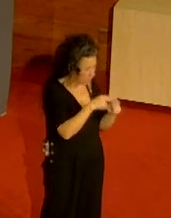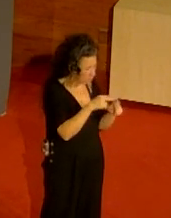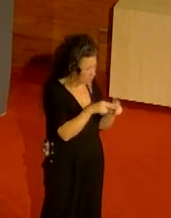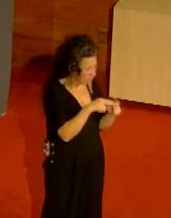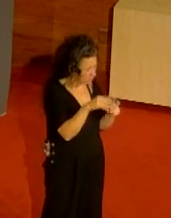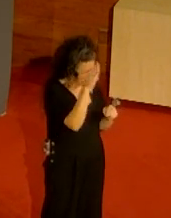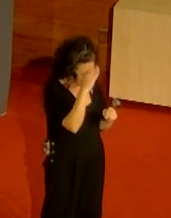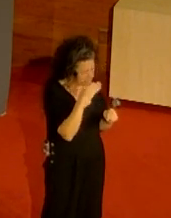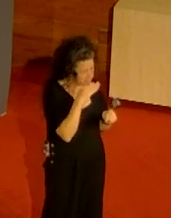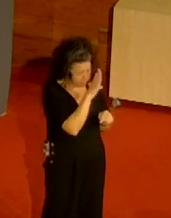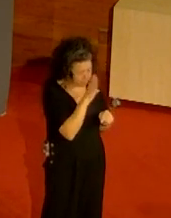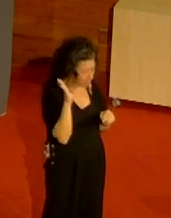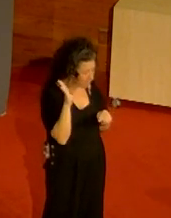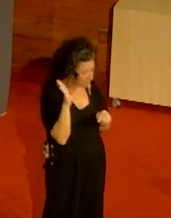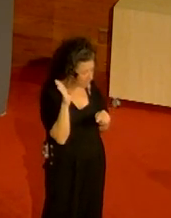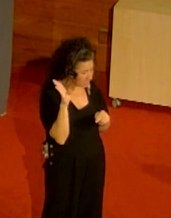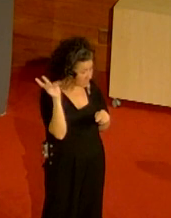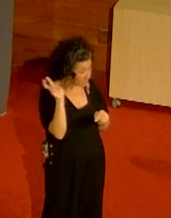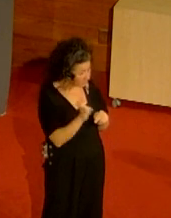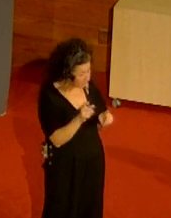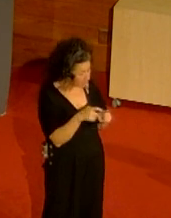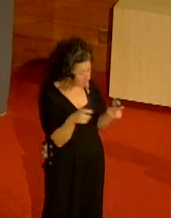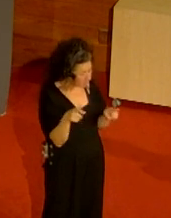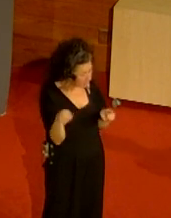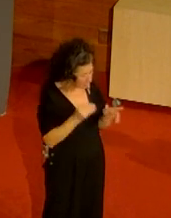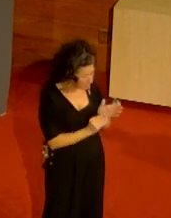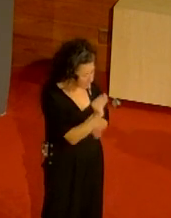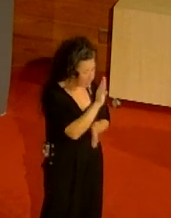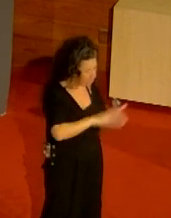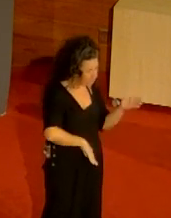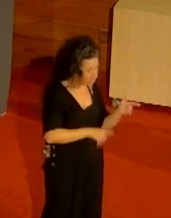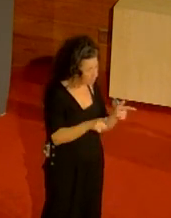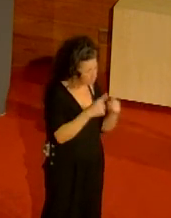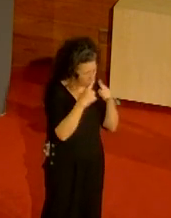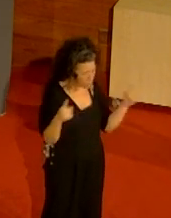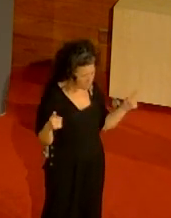pakistaní. Entonces, ella nació en Barcelona, pero había estado con 1 año en Pakistán,